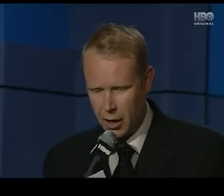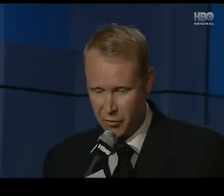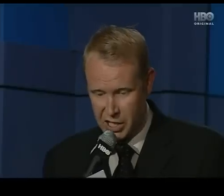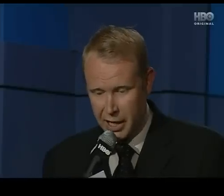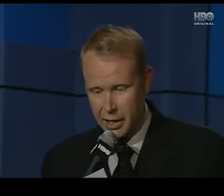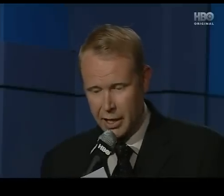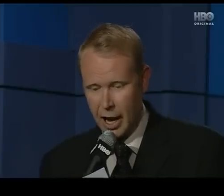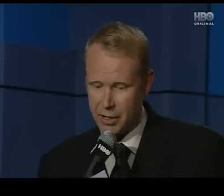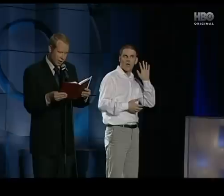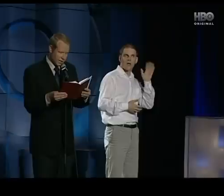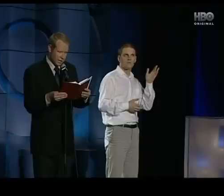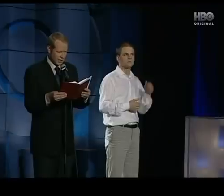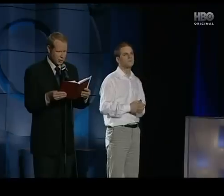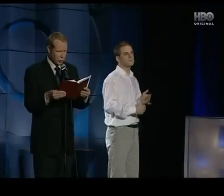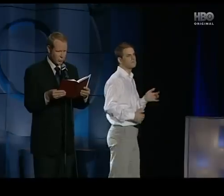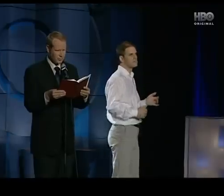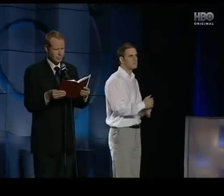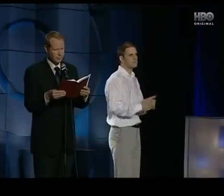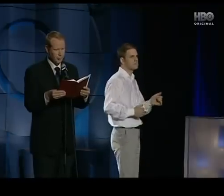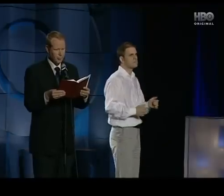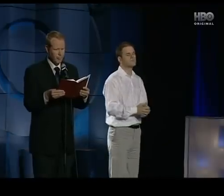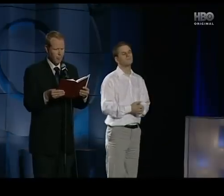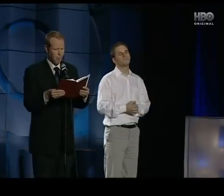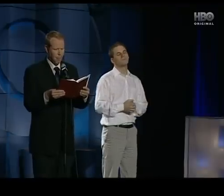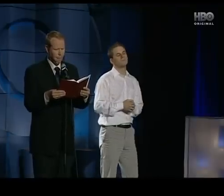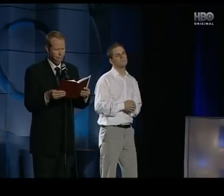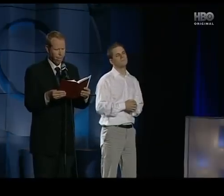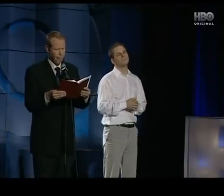Oni krále vyslechli a dali se na cestu.